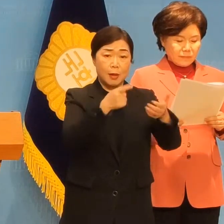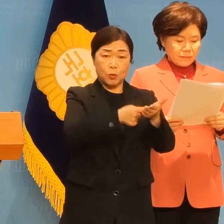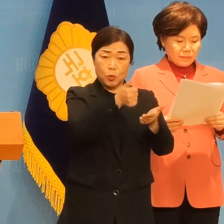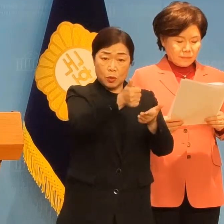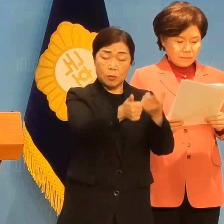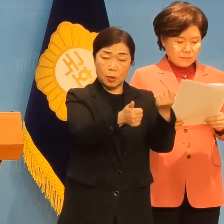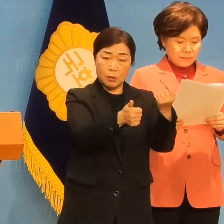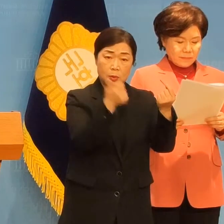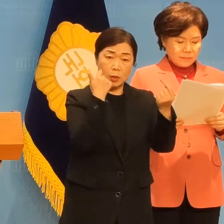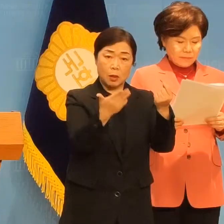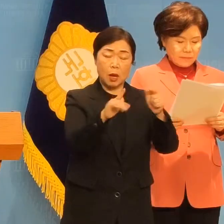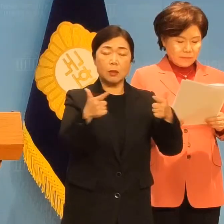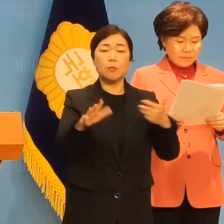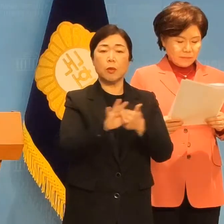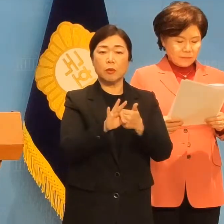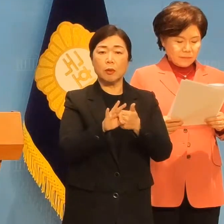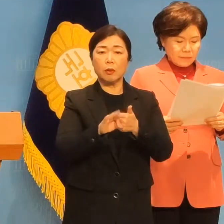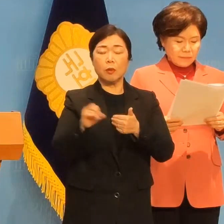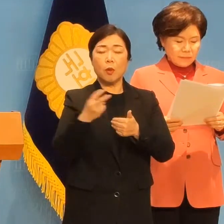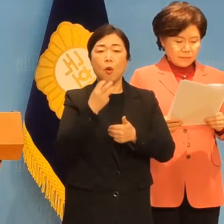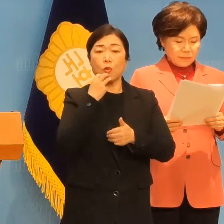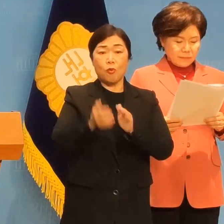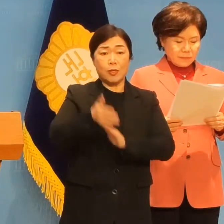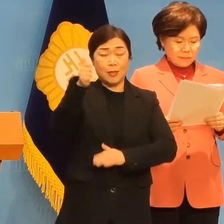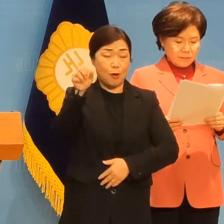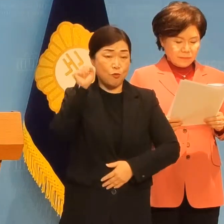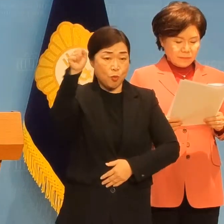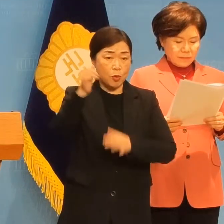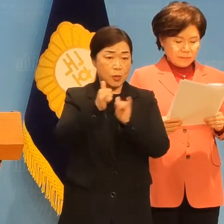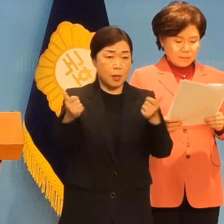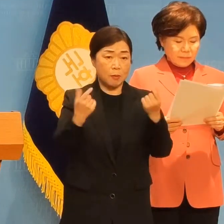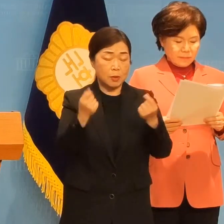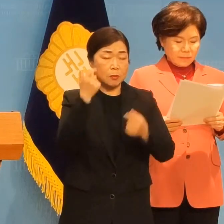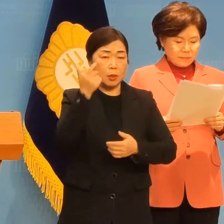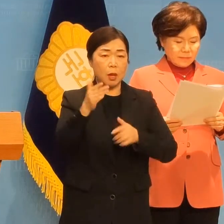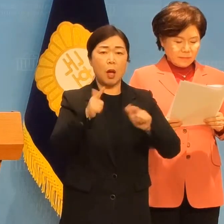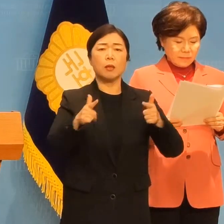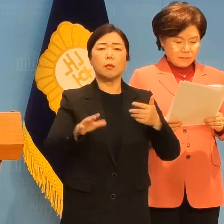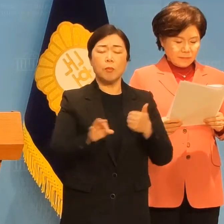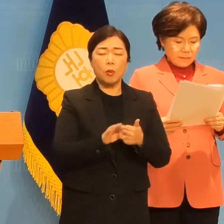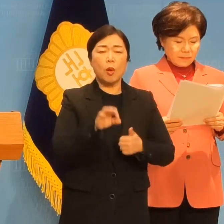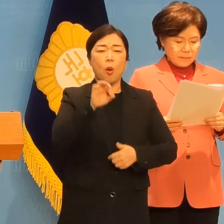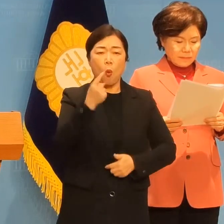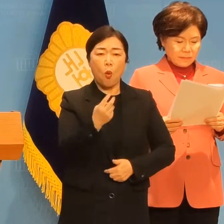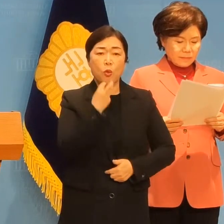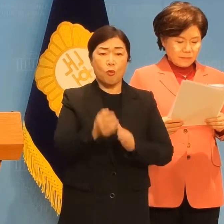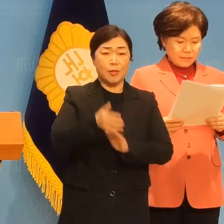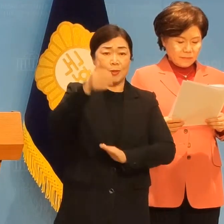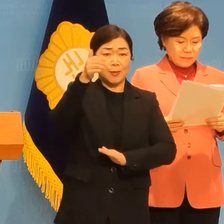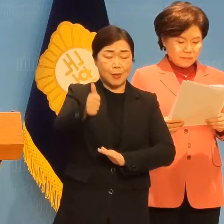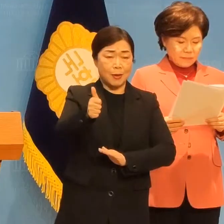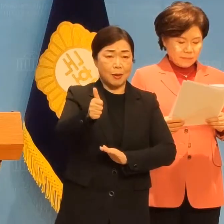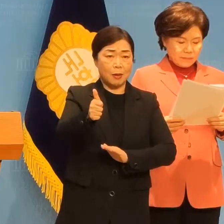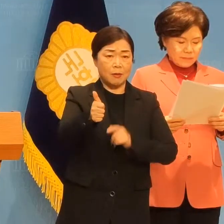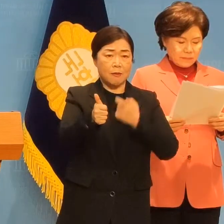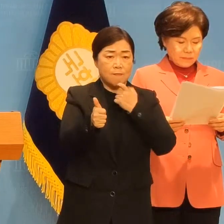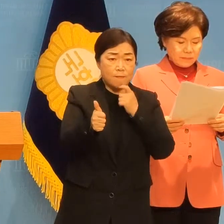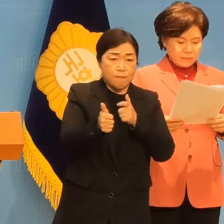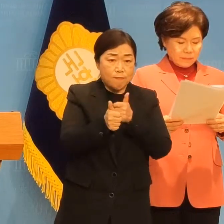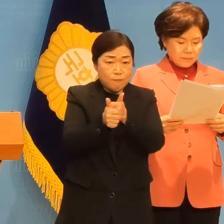국무총리입니까? 아니면 또다시 서울시장 후보입니까? 아니면 오세훈 서울시장의